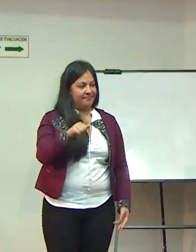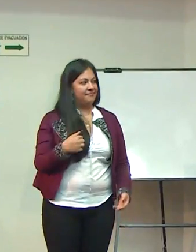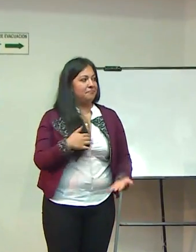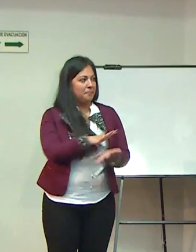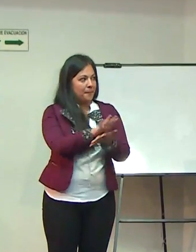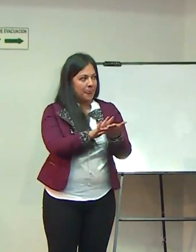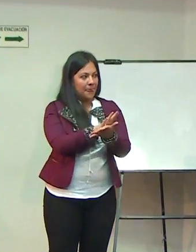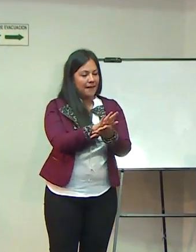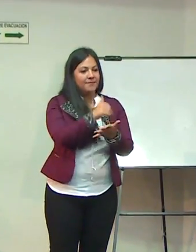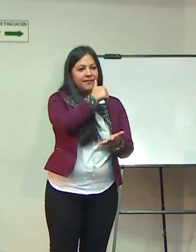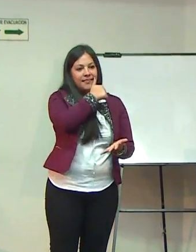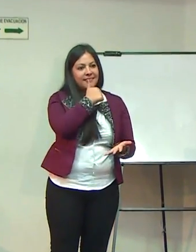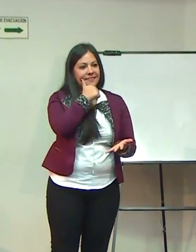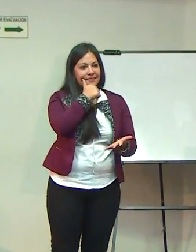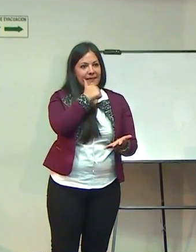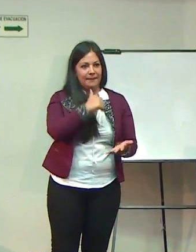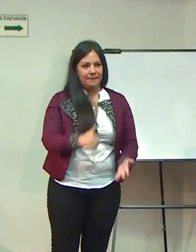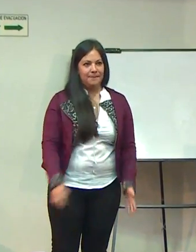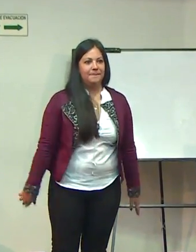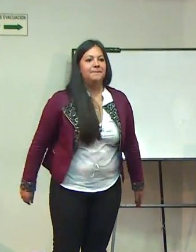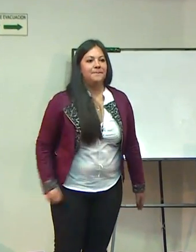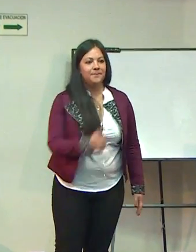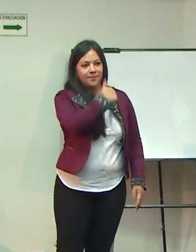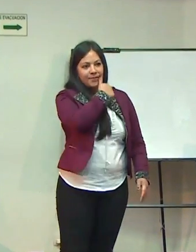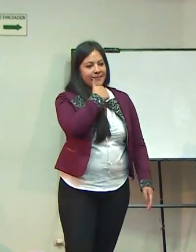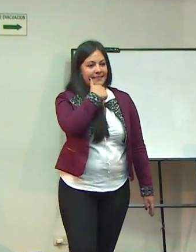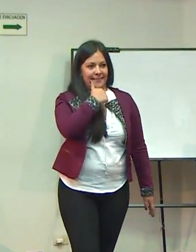Mi nombre es Carolina y mi seña es esta.